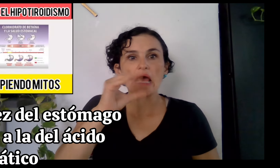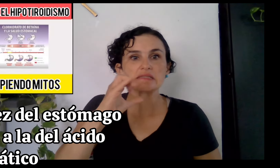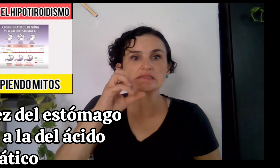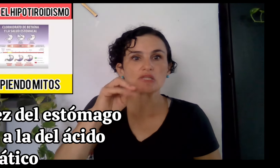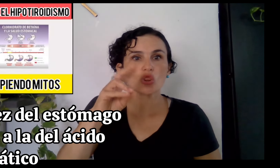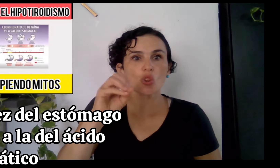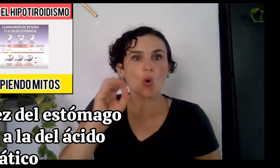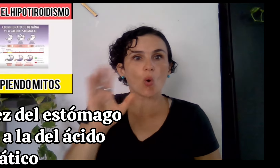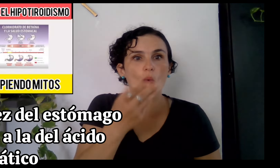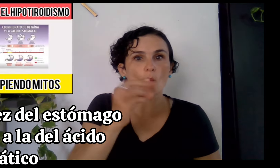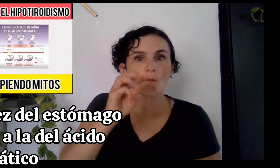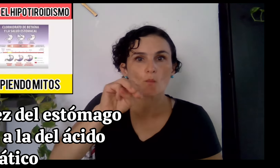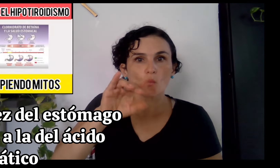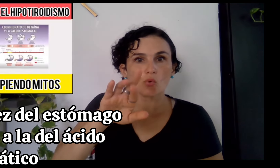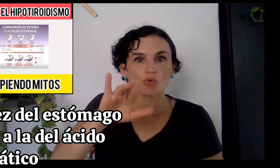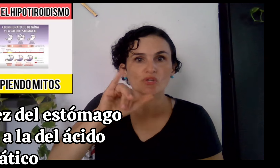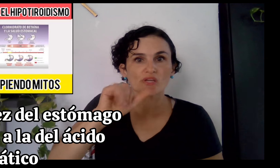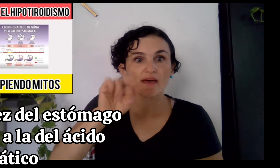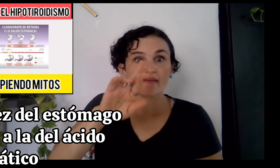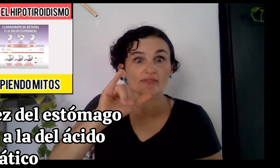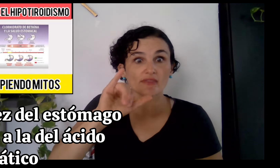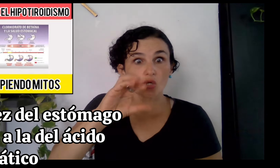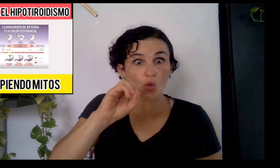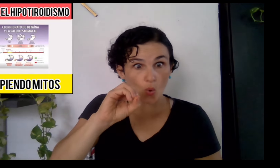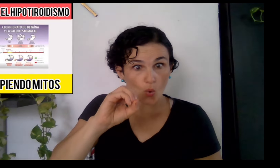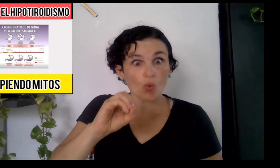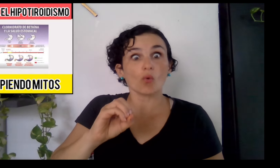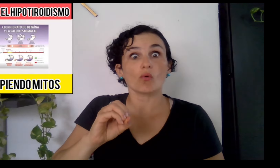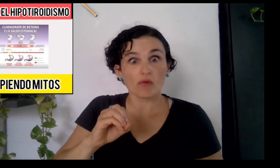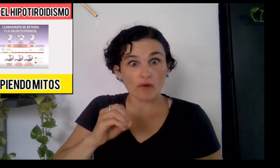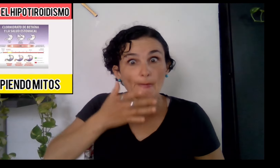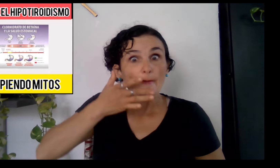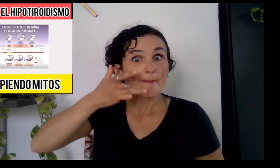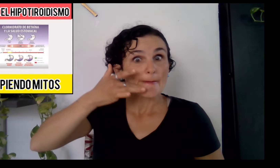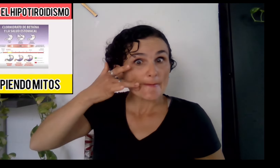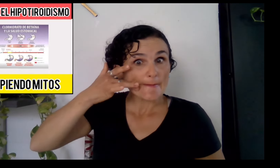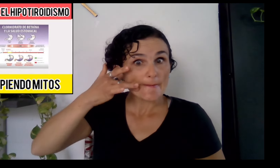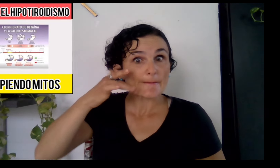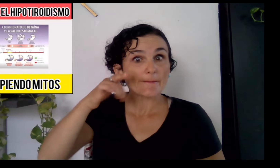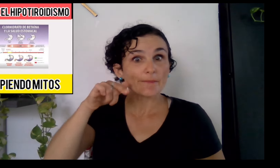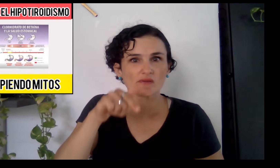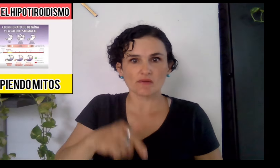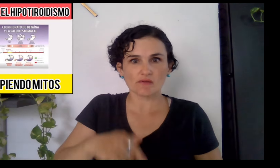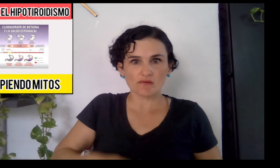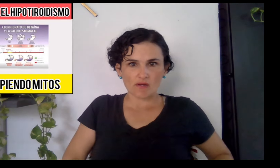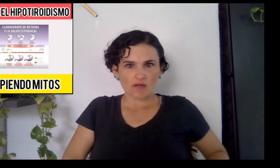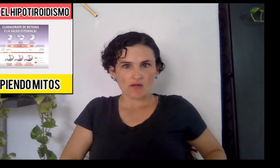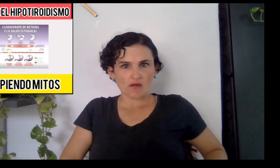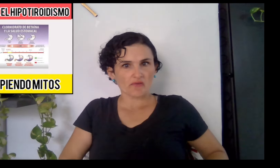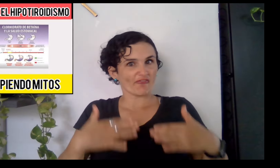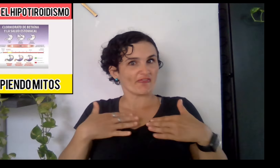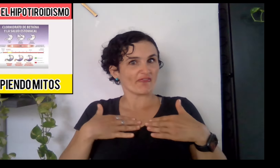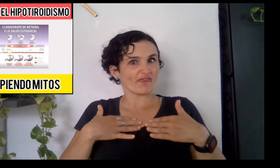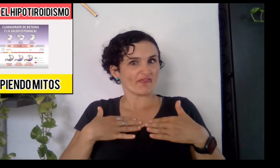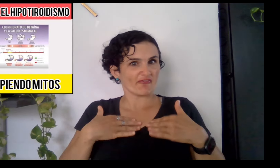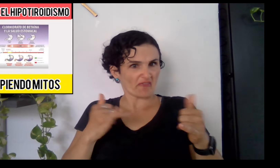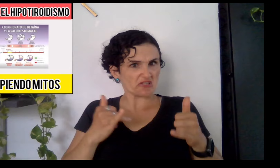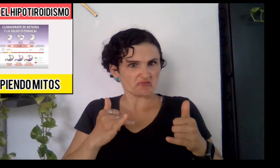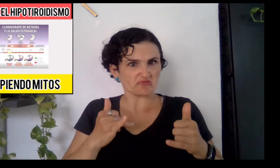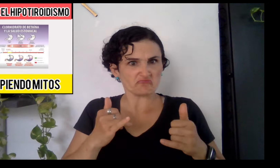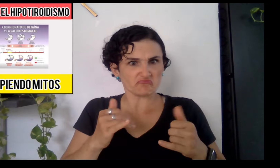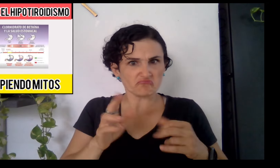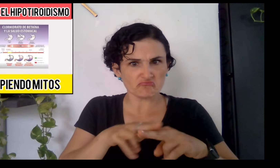tan ácido debe ser el estómago. Y ahí ustedes ven una gráfica donde ven un estómago feliz y un estómago más o menos y un estómago triste. Entonces,